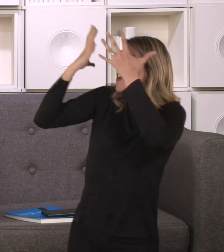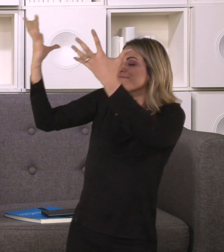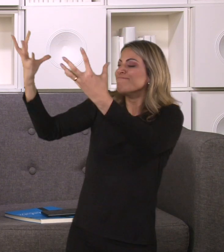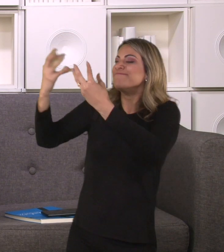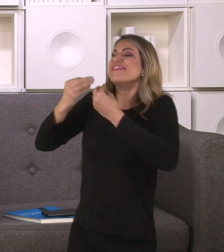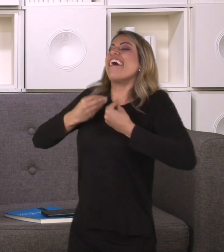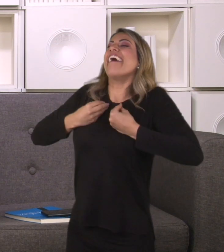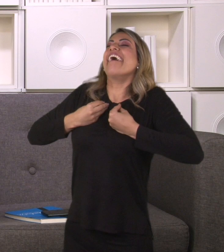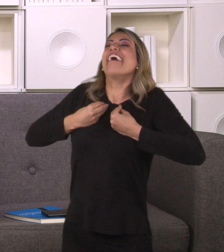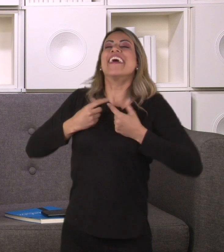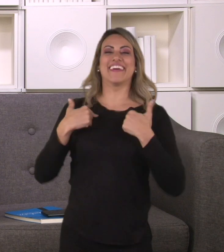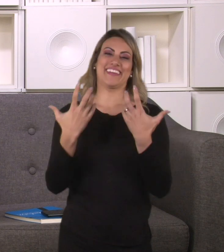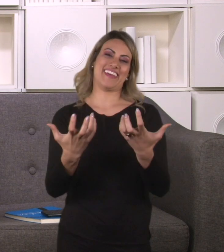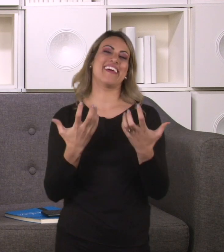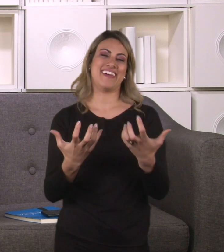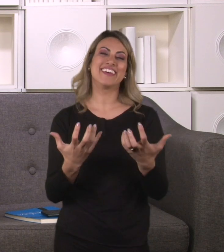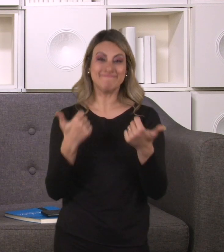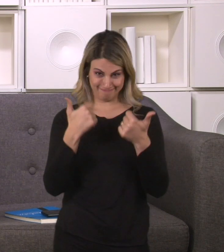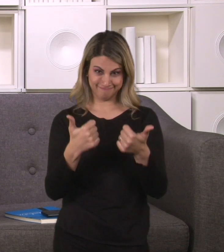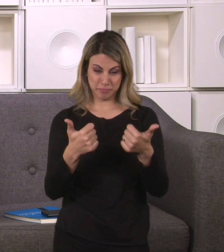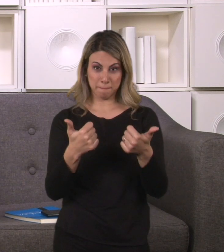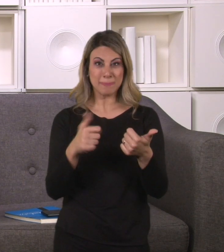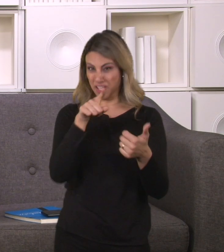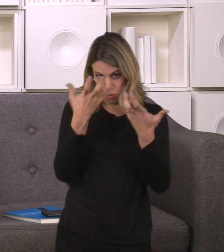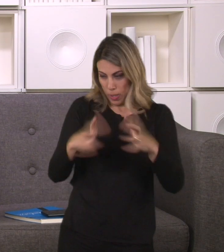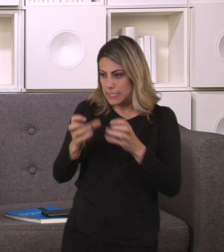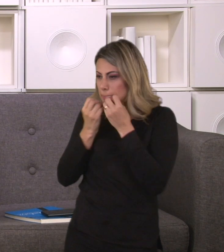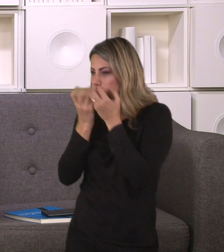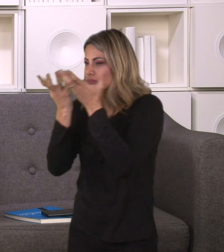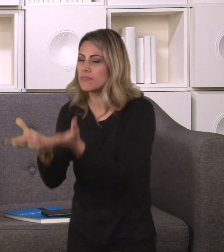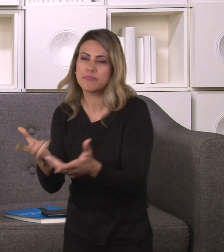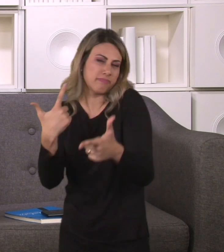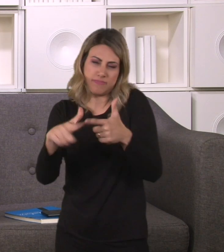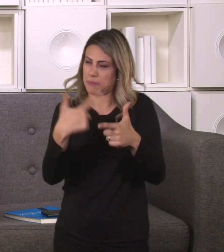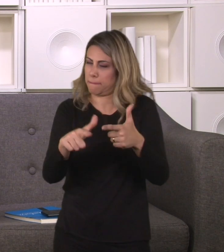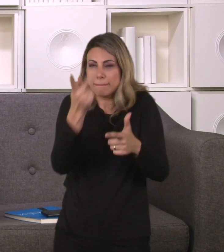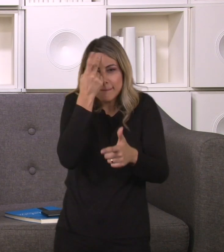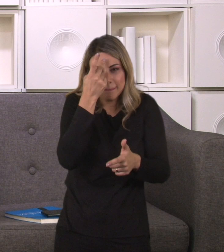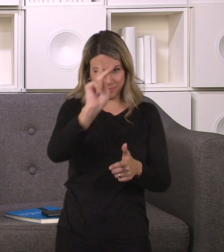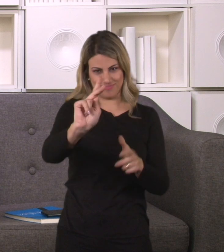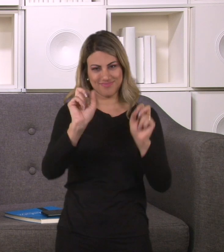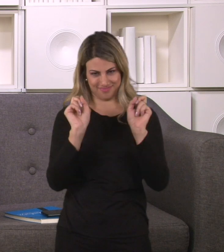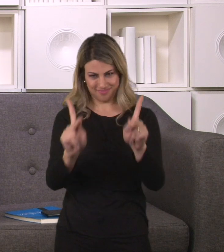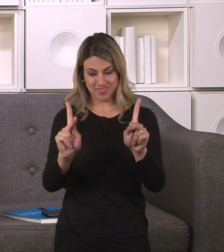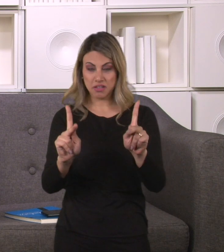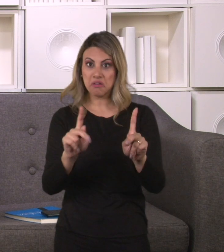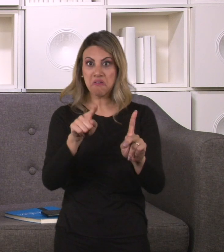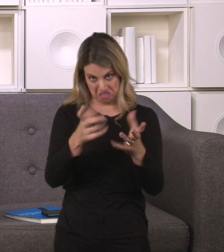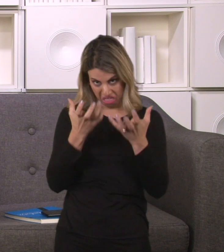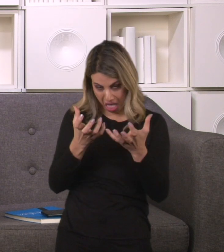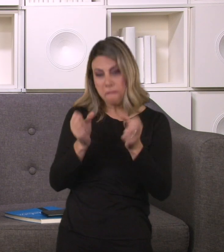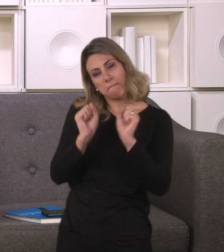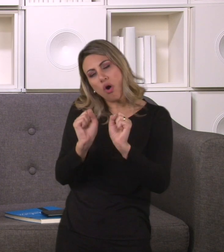Esse fundo pode ser que você não queira depois compartilhar com o grupo, mas pode ser que você queira, que você esteja num ambiente